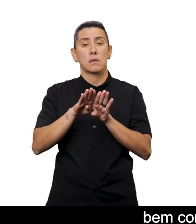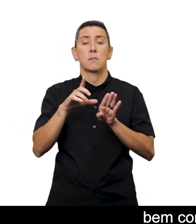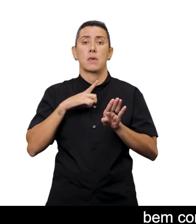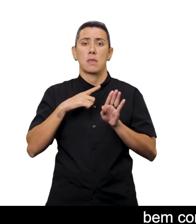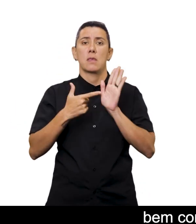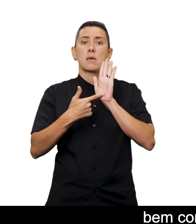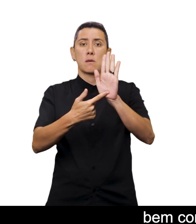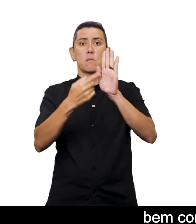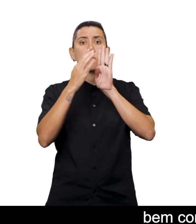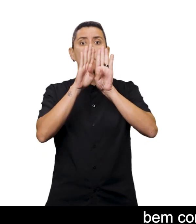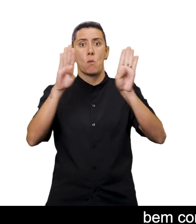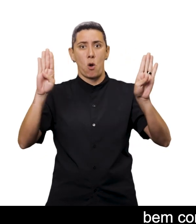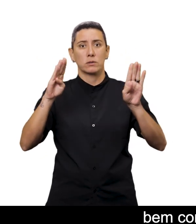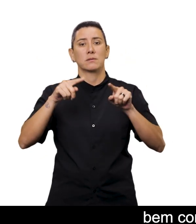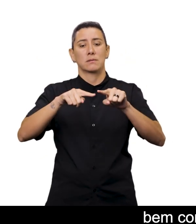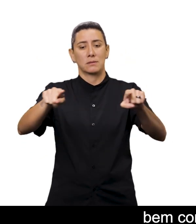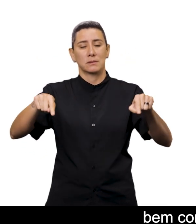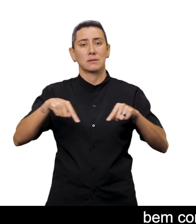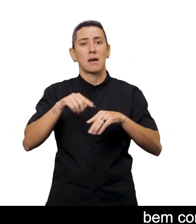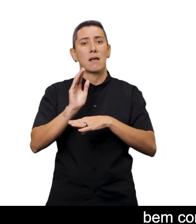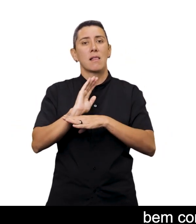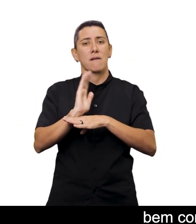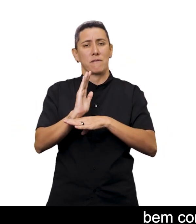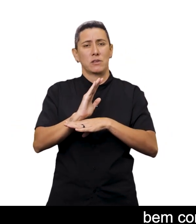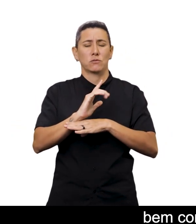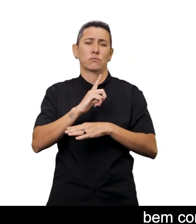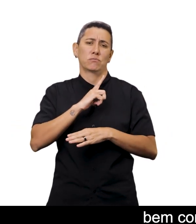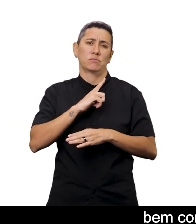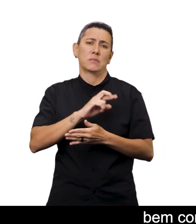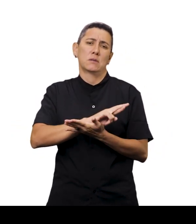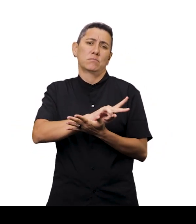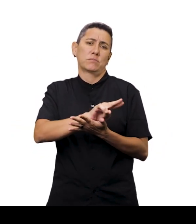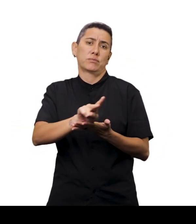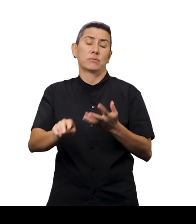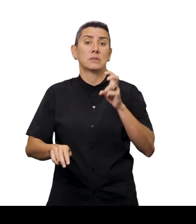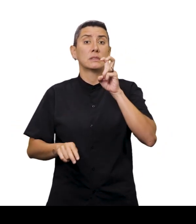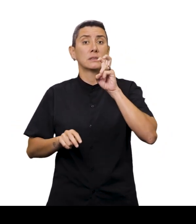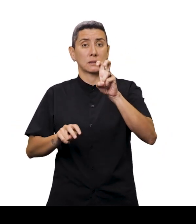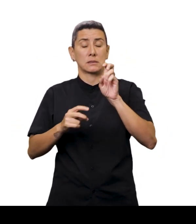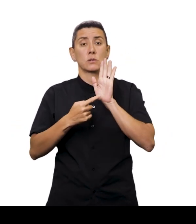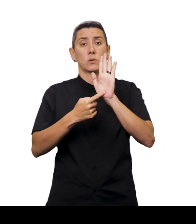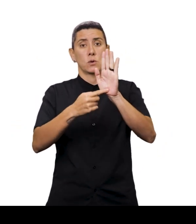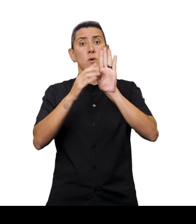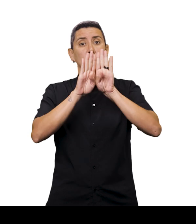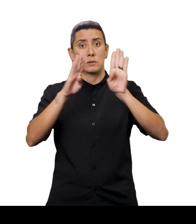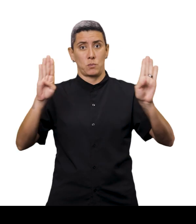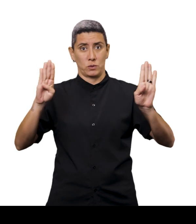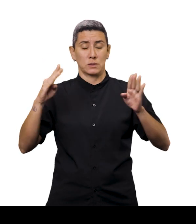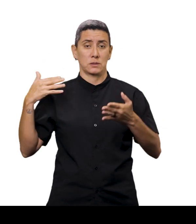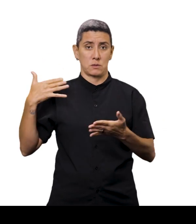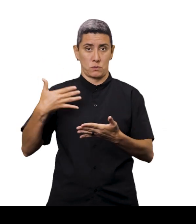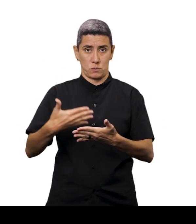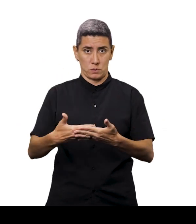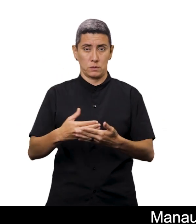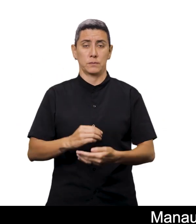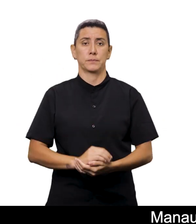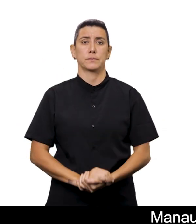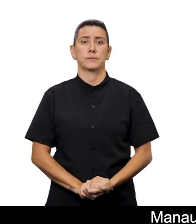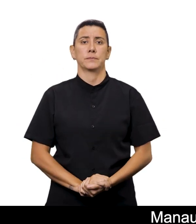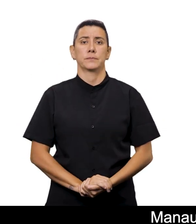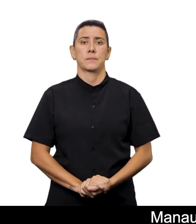bem como mostras na sala de vídeo de Kang Chan Lee, Massi Mamani, Bartolina